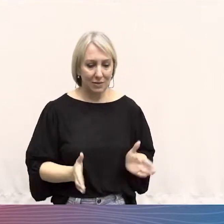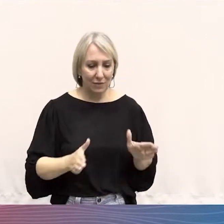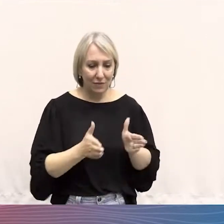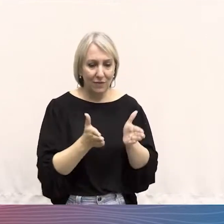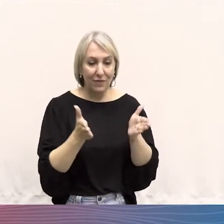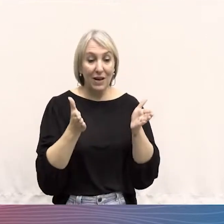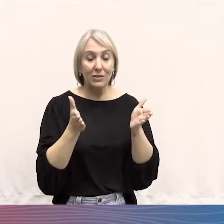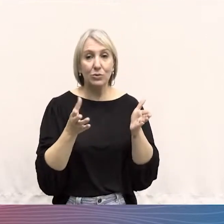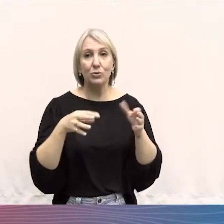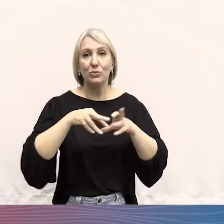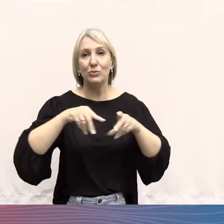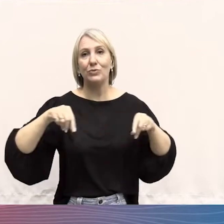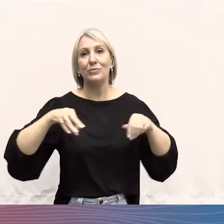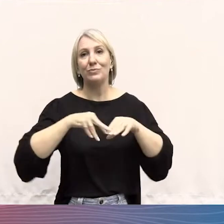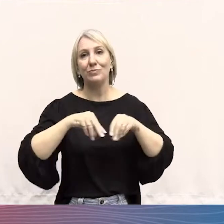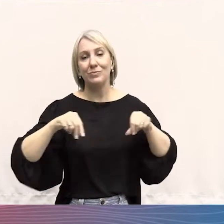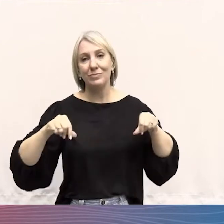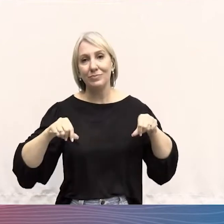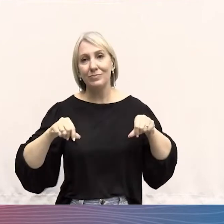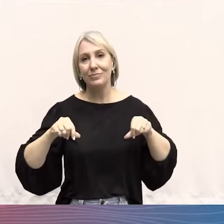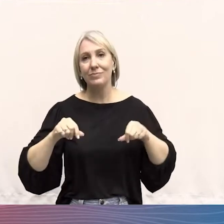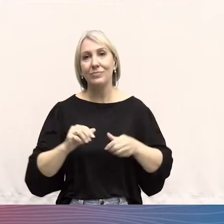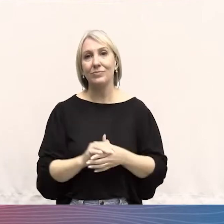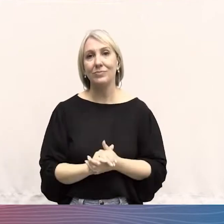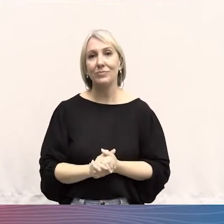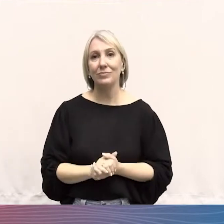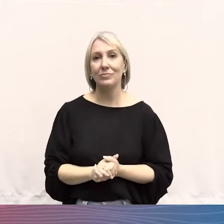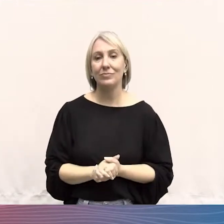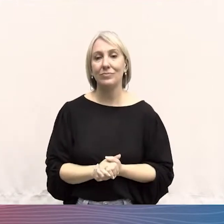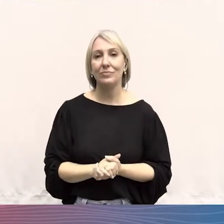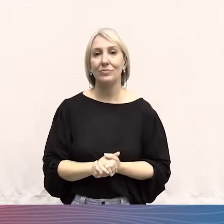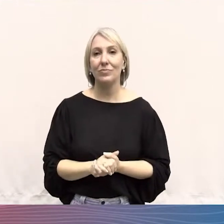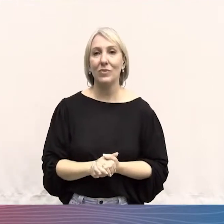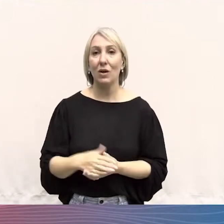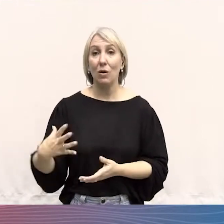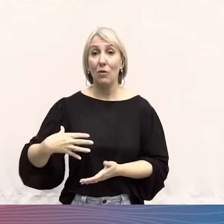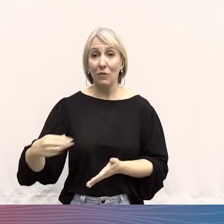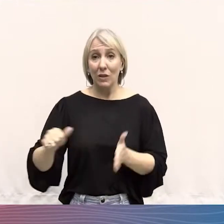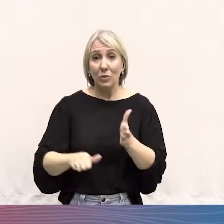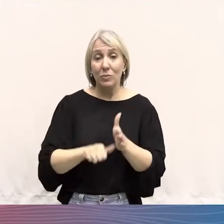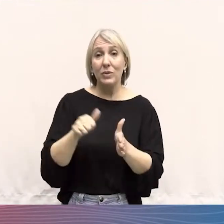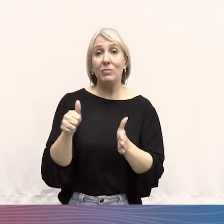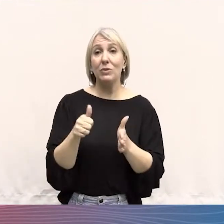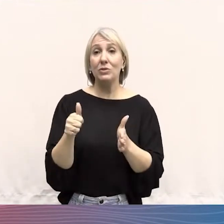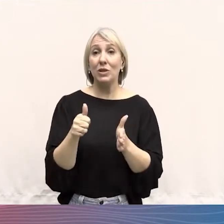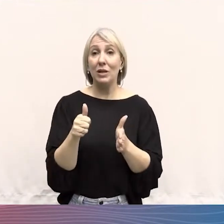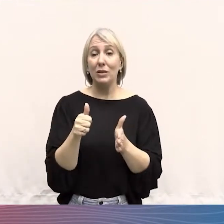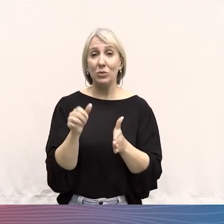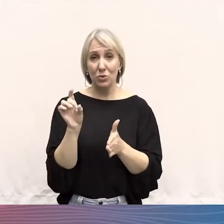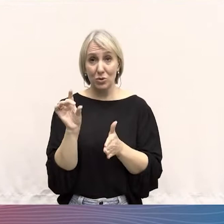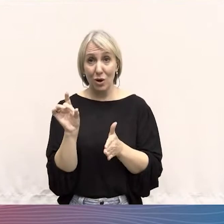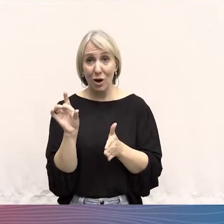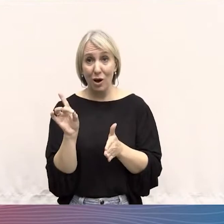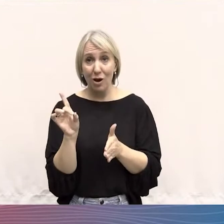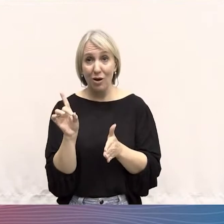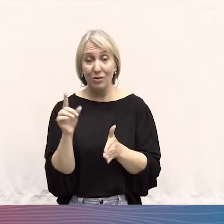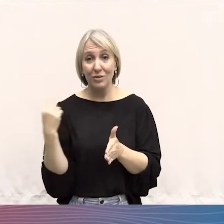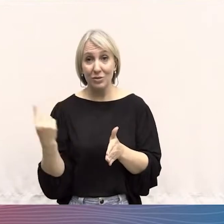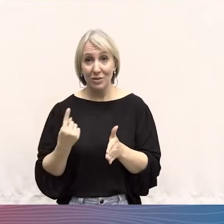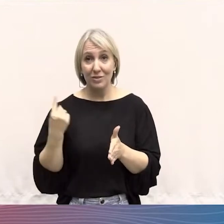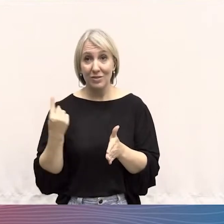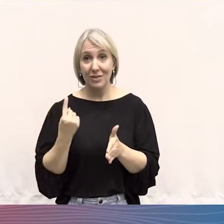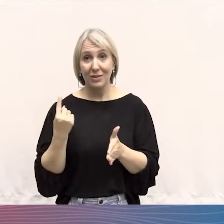é para Cristo. Agora é o filho primogênito. Mas não é só ele, também é para